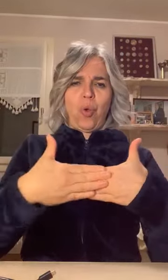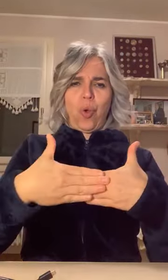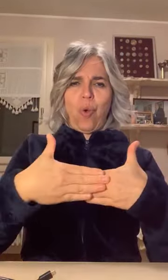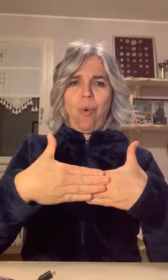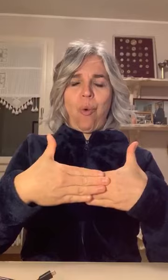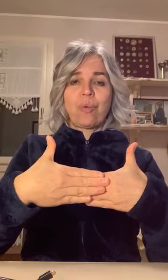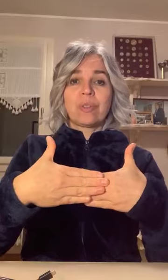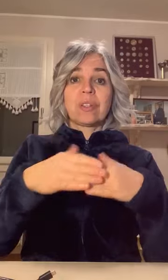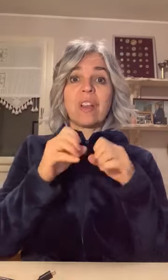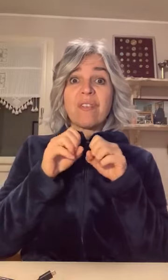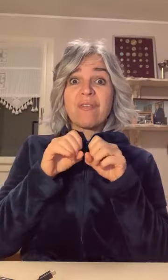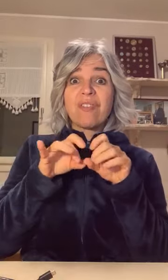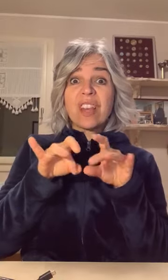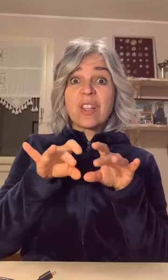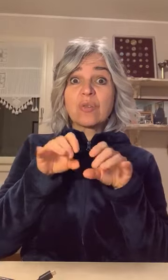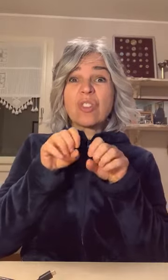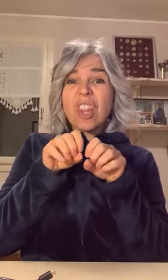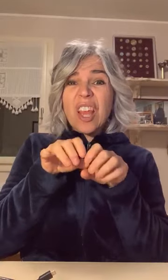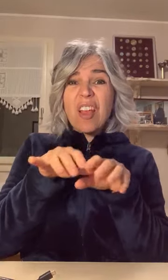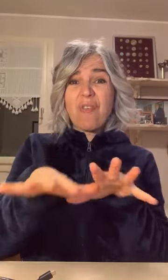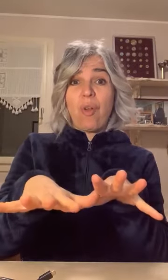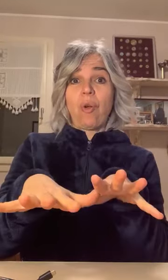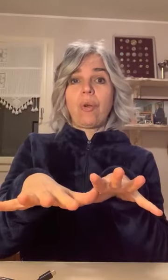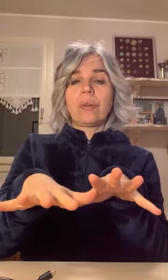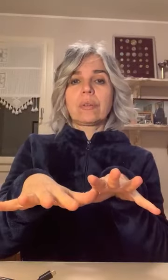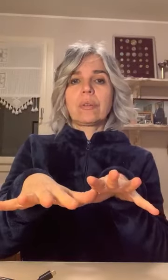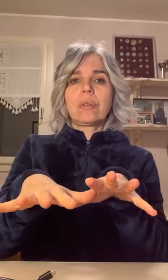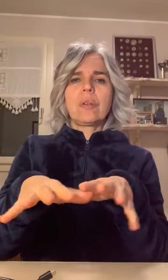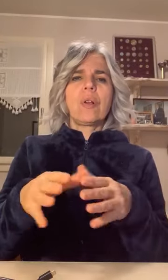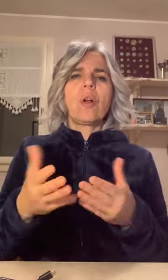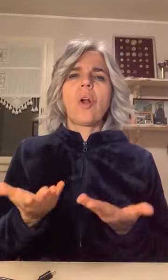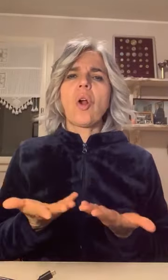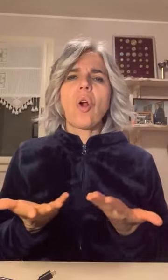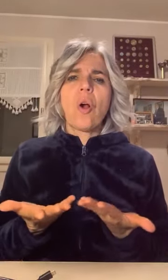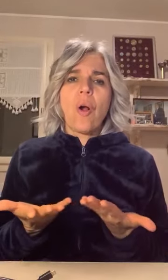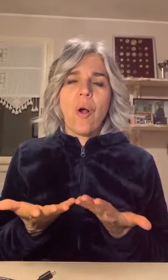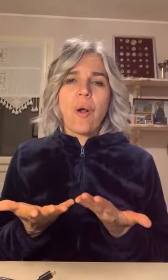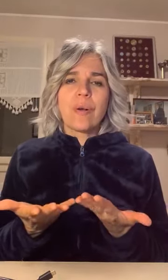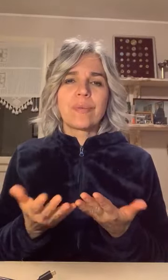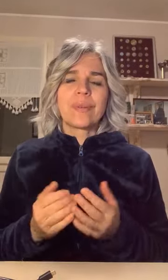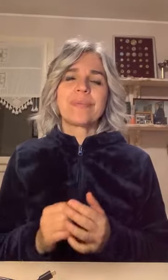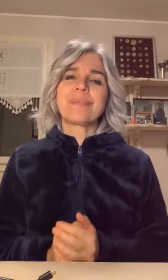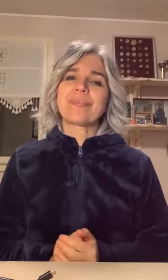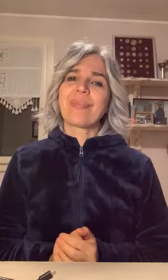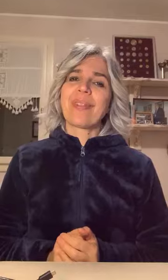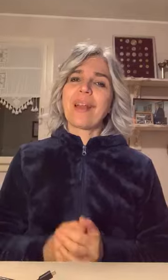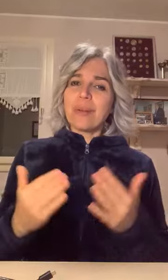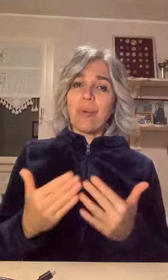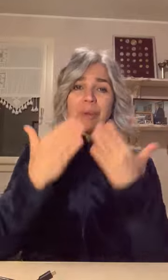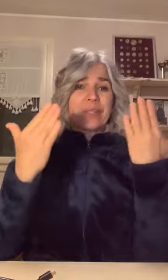virus? Bene, questa mattina io non vi parlerò della diffusione del